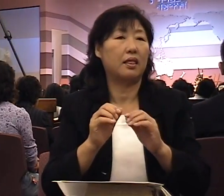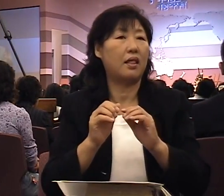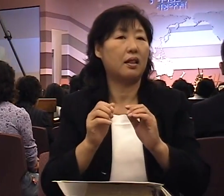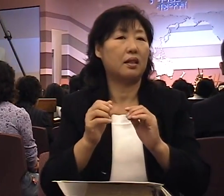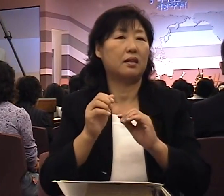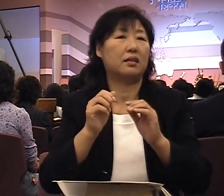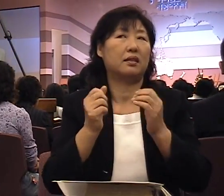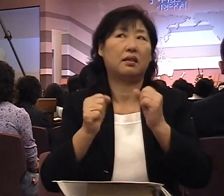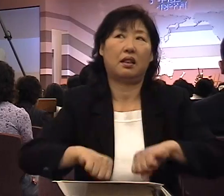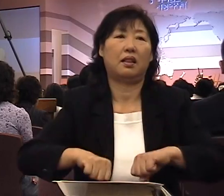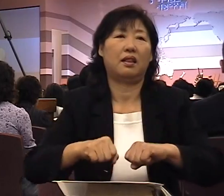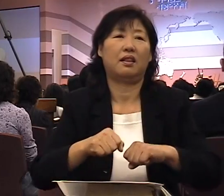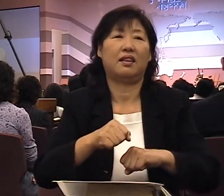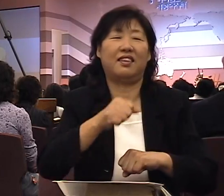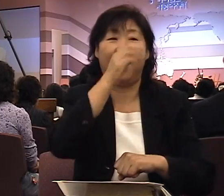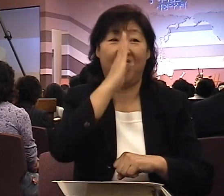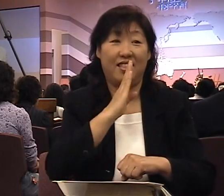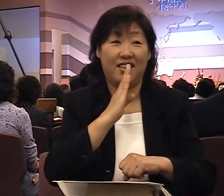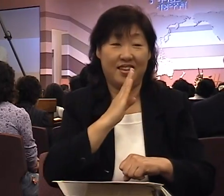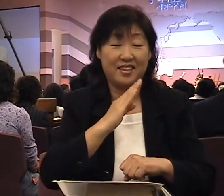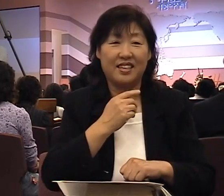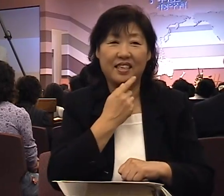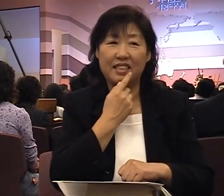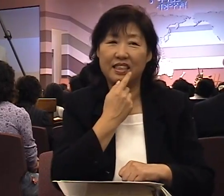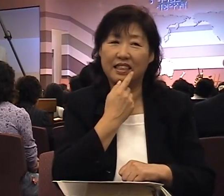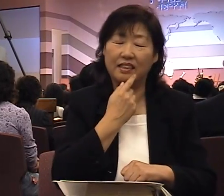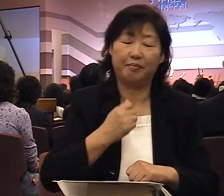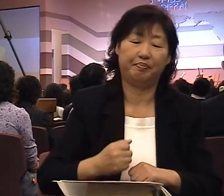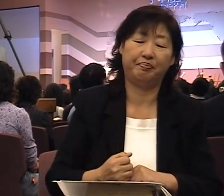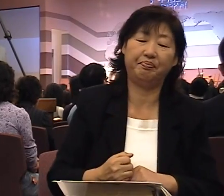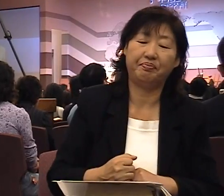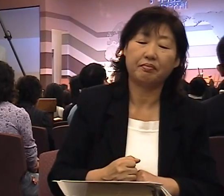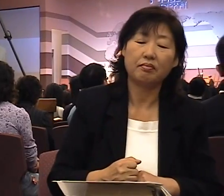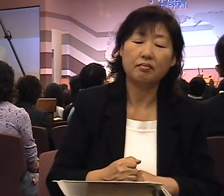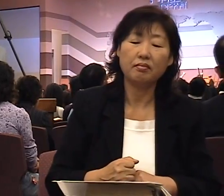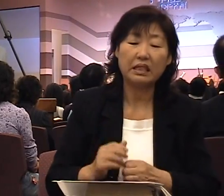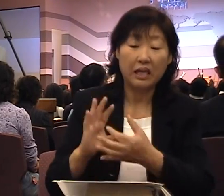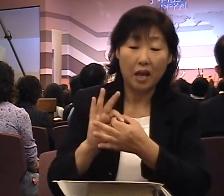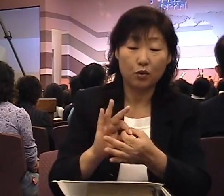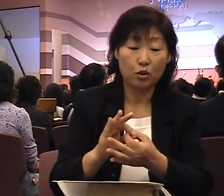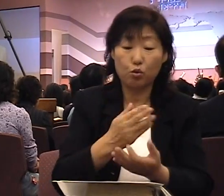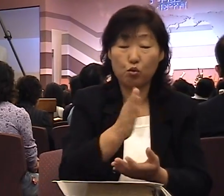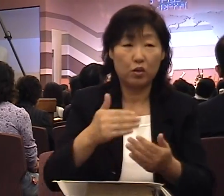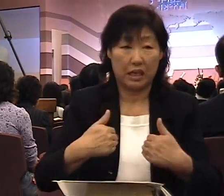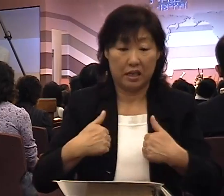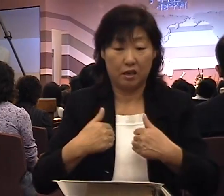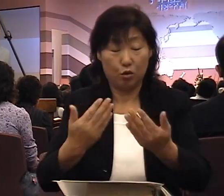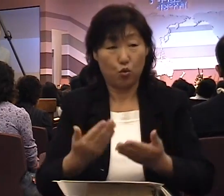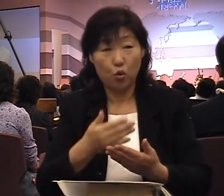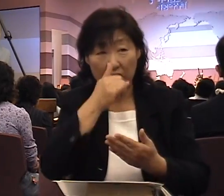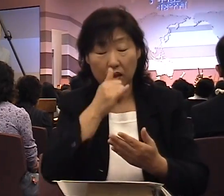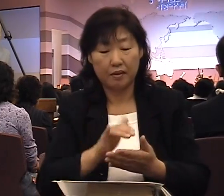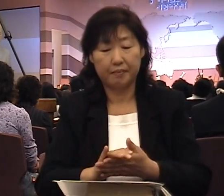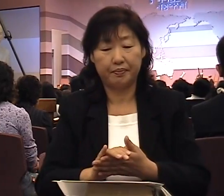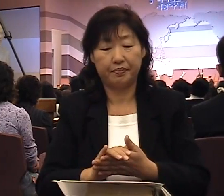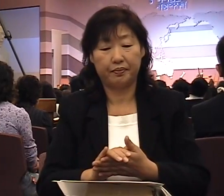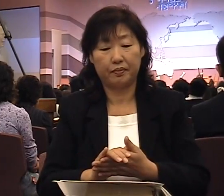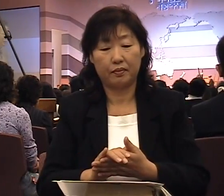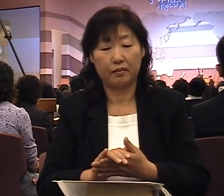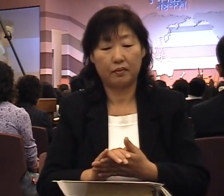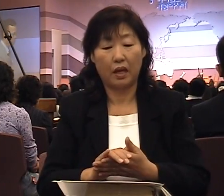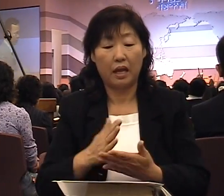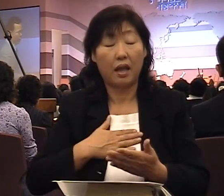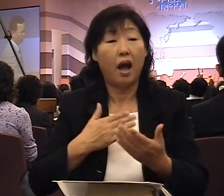계속 이 말씀을 우리에게 주시고 있습니다. 여러분, 하나님께서